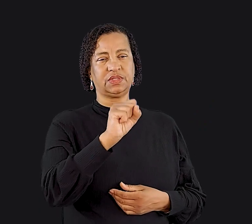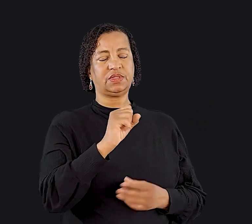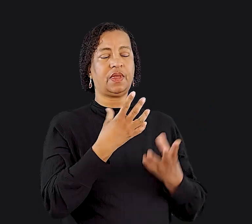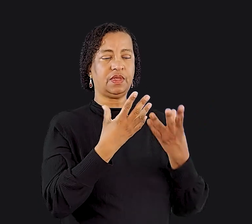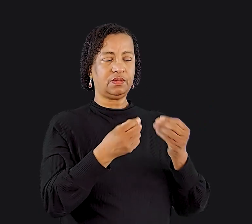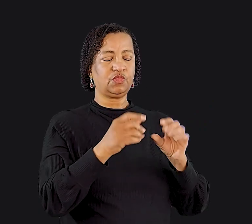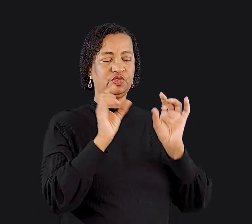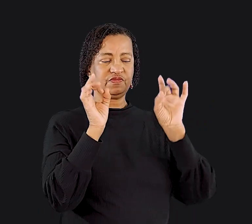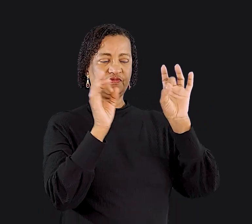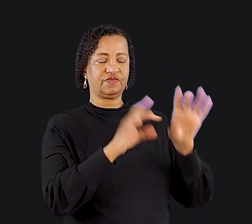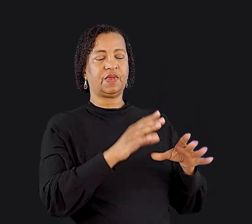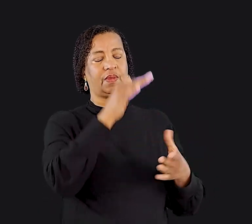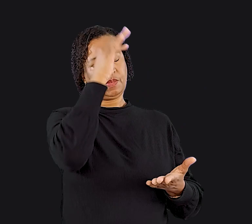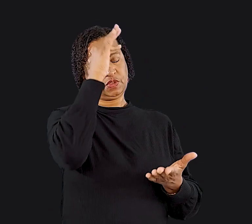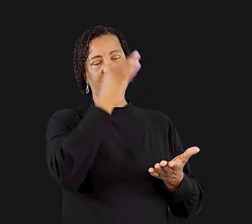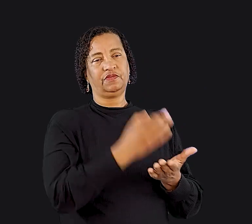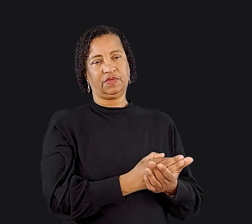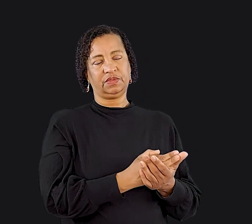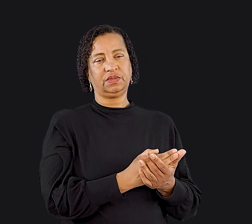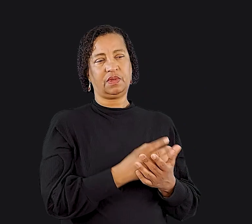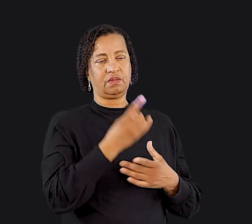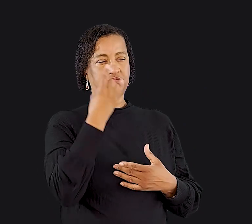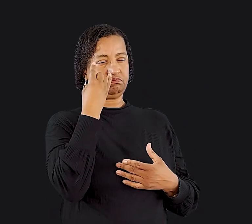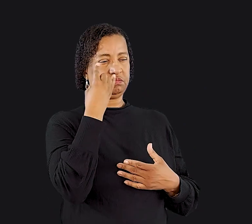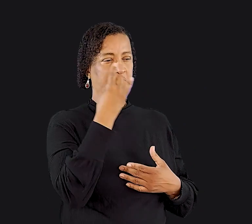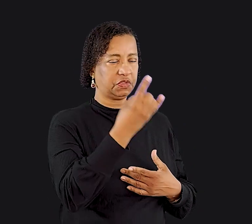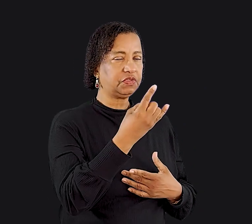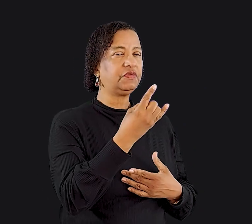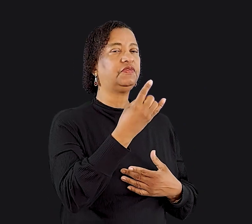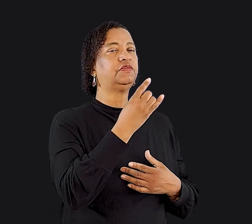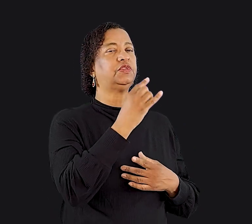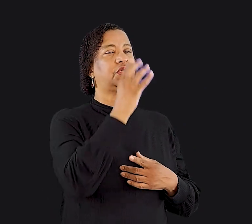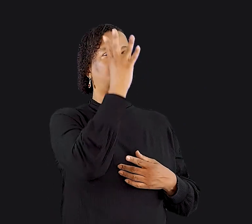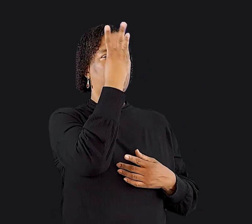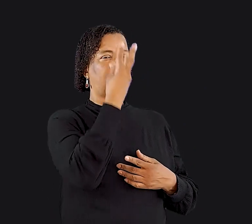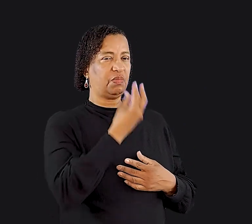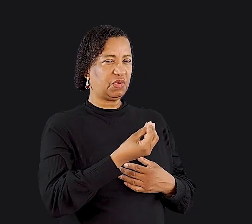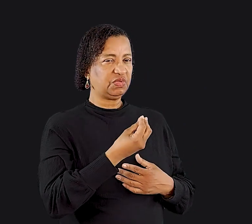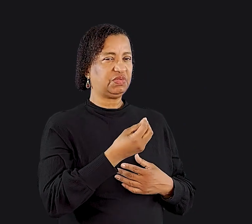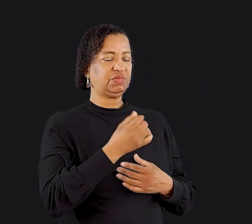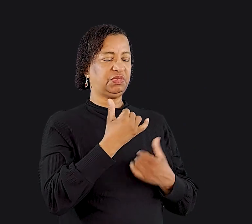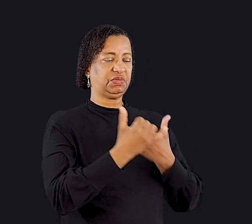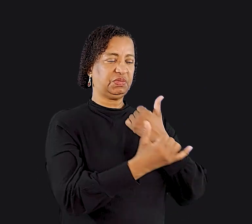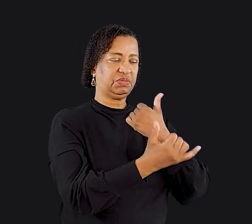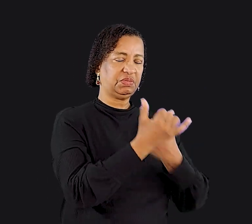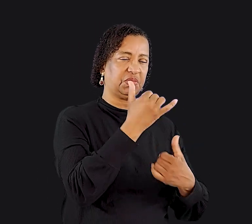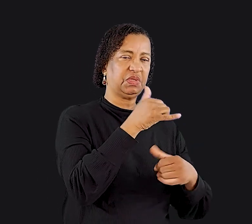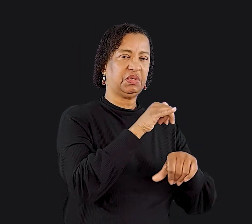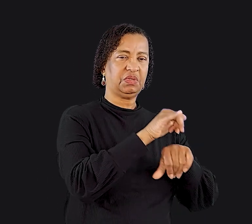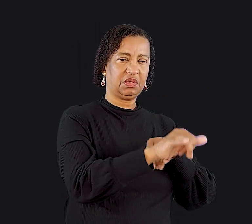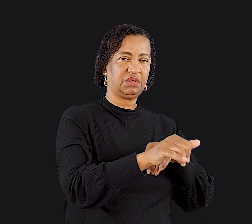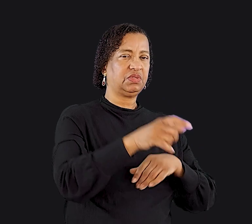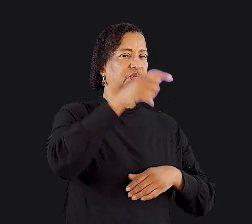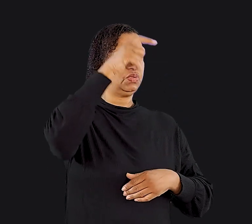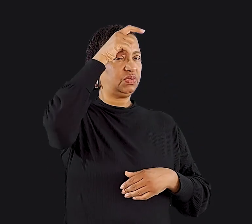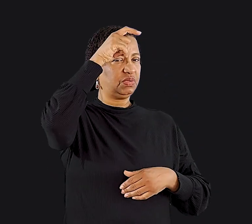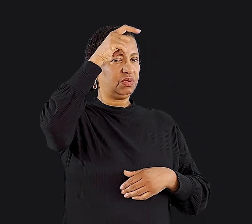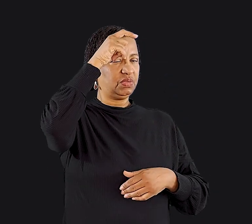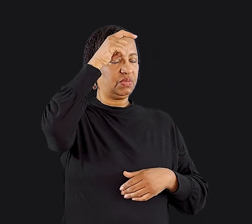vão abandonar a fé e serão seduzidos por espíritos enganadores e doutrinas de demônios.